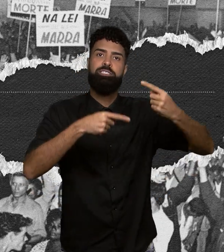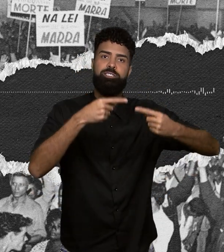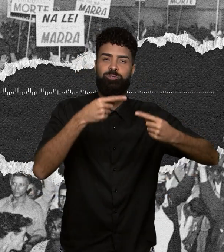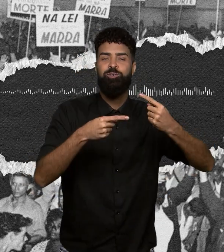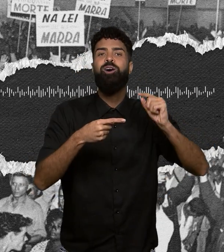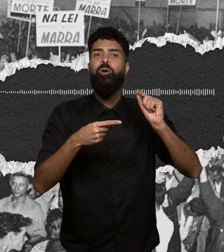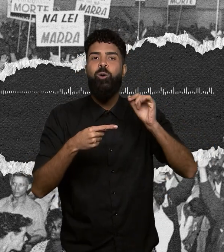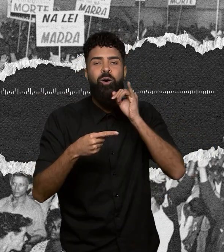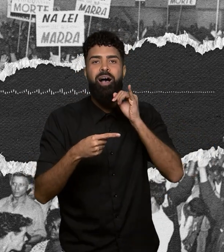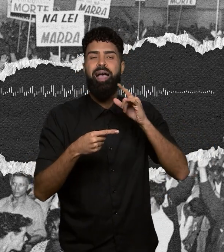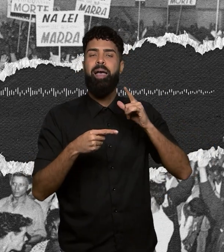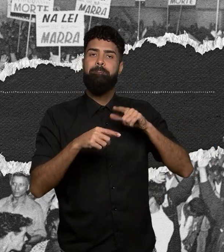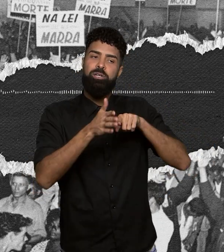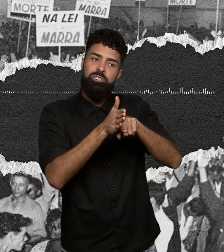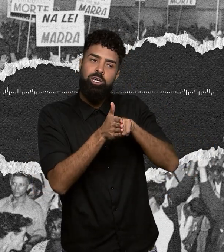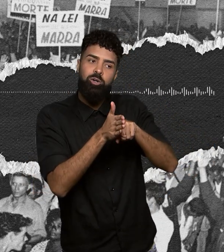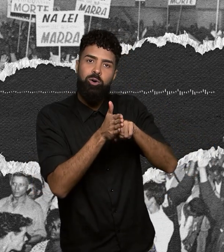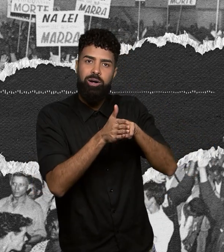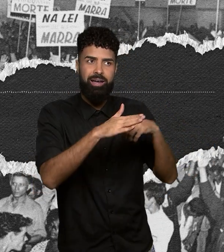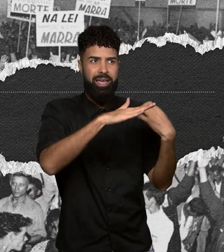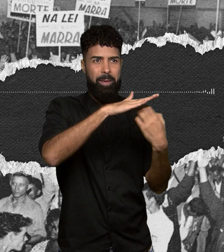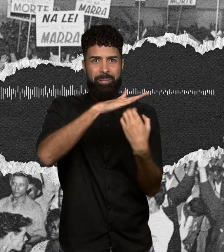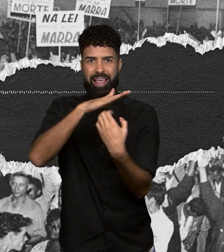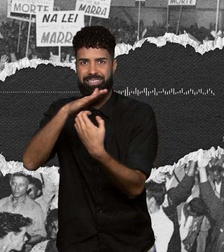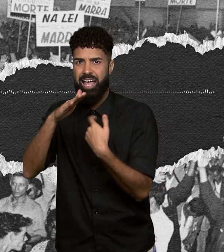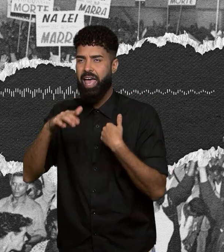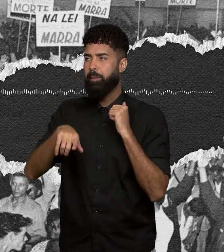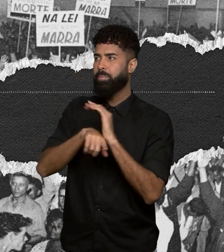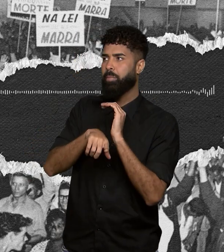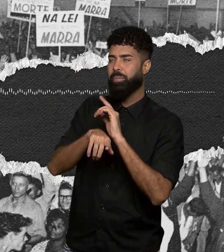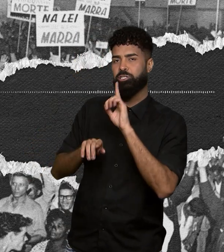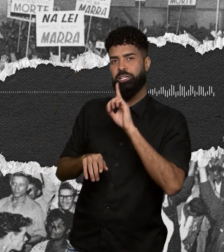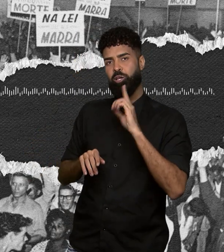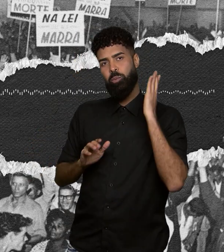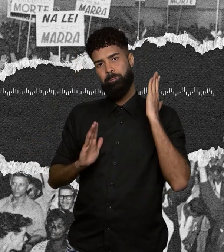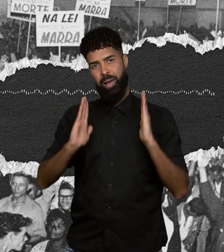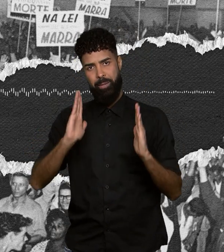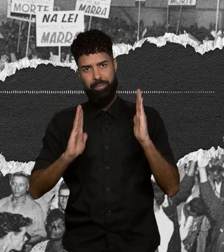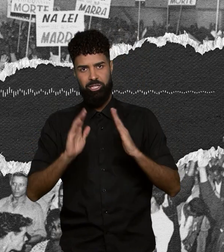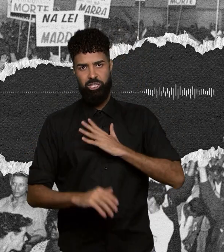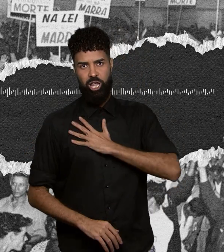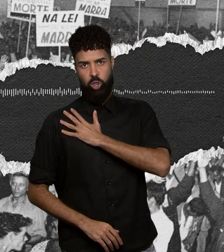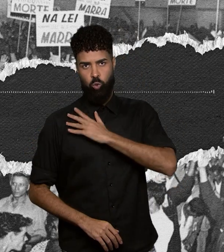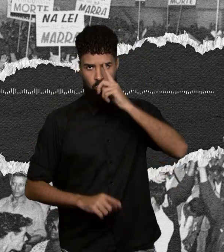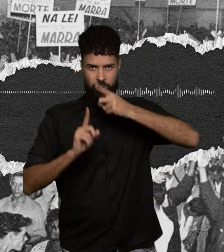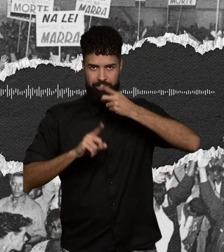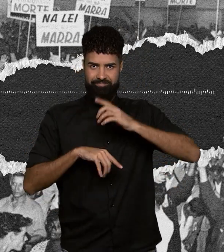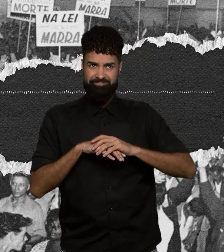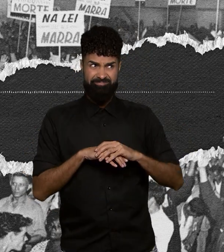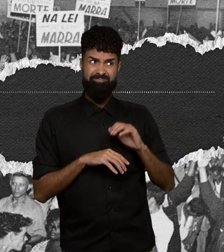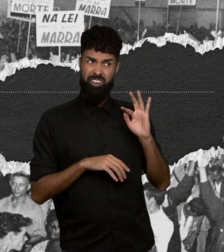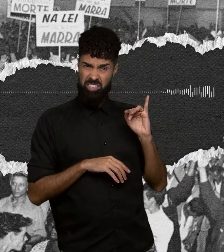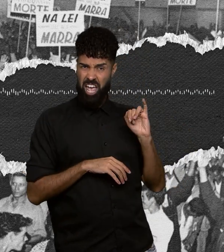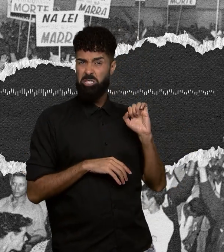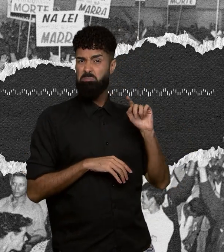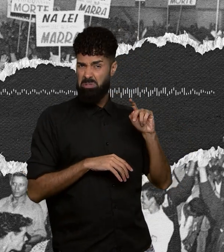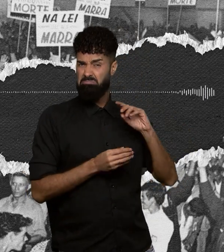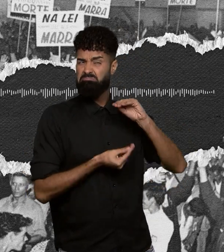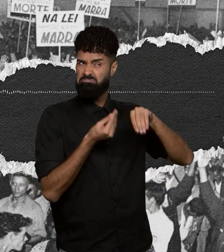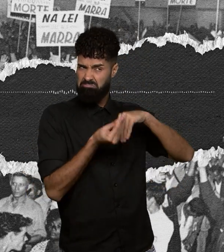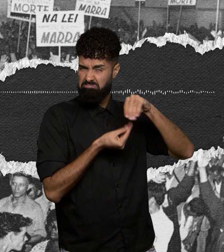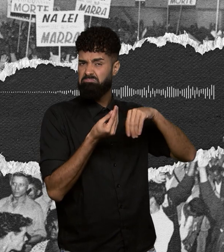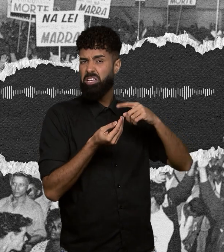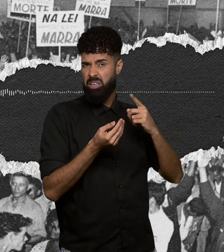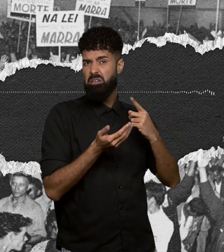empresas em violações de direitos na ditadura tão comprometidos tão envolvidos são tão responsáveis como os